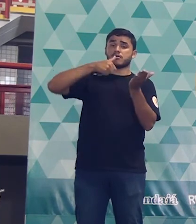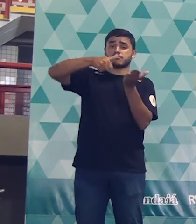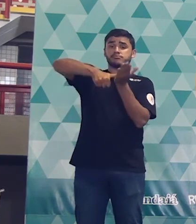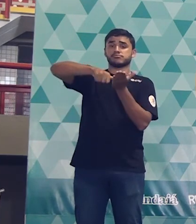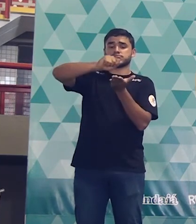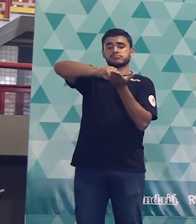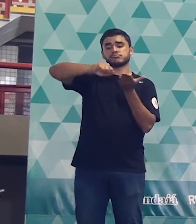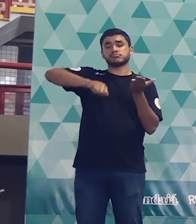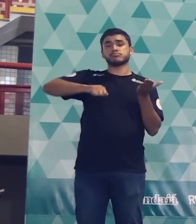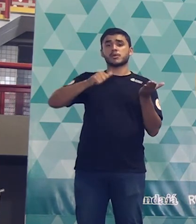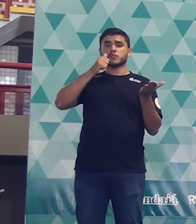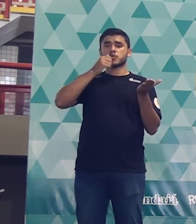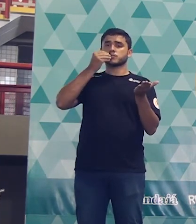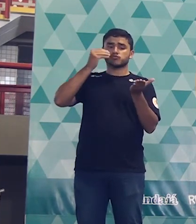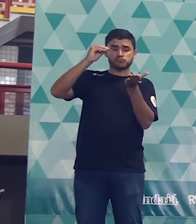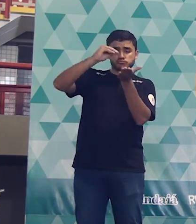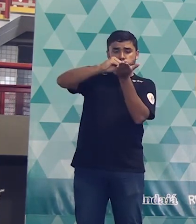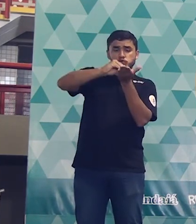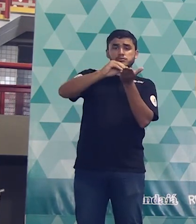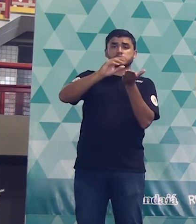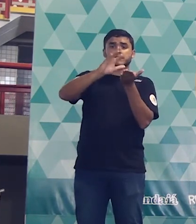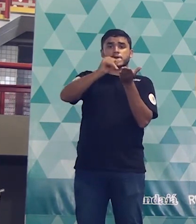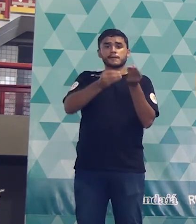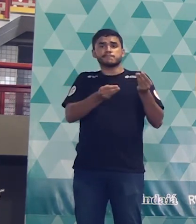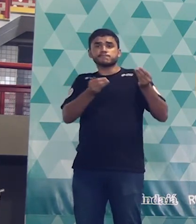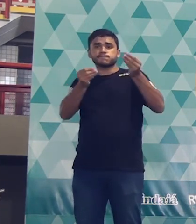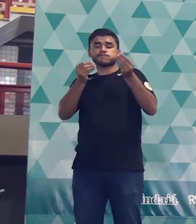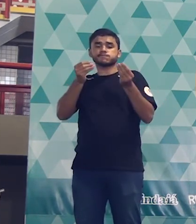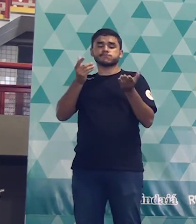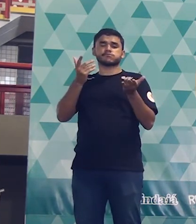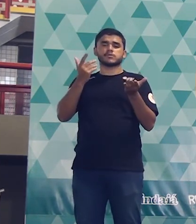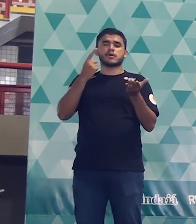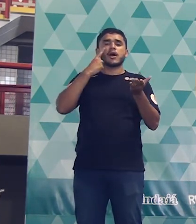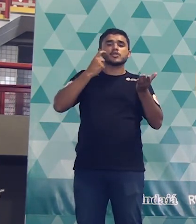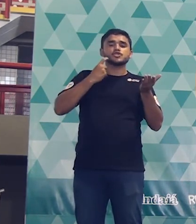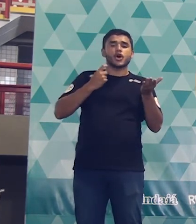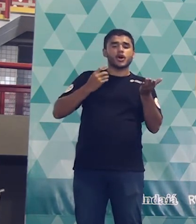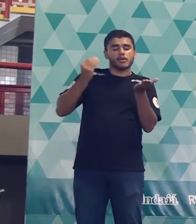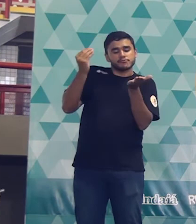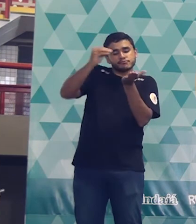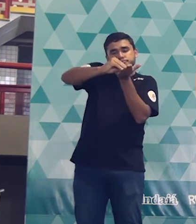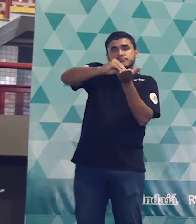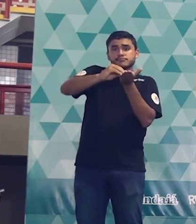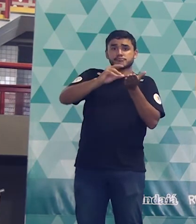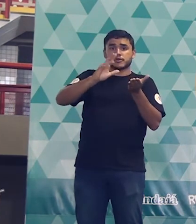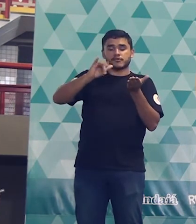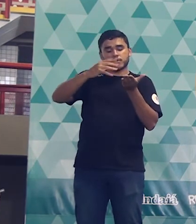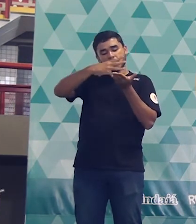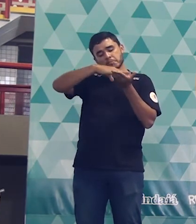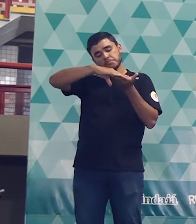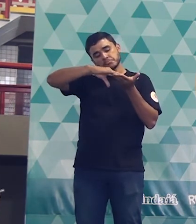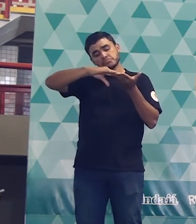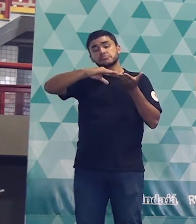mulher beijava a carta, né? E simulava uma lágrima na carta, né? E aquela lágrima borrava uma